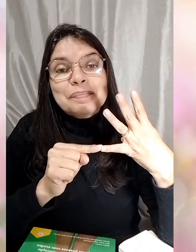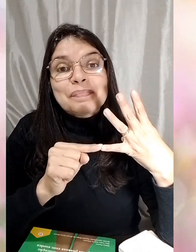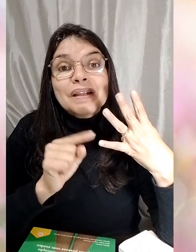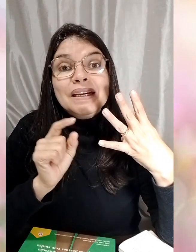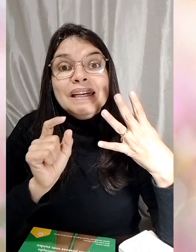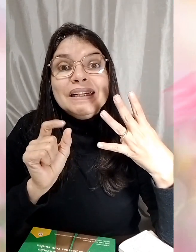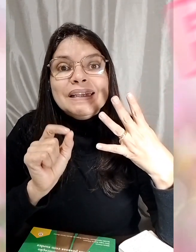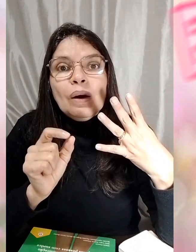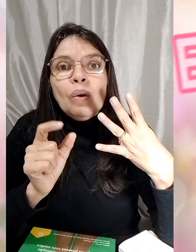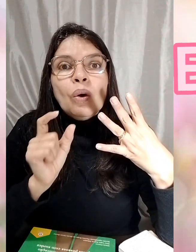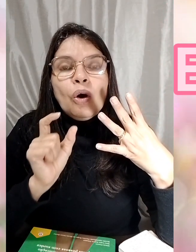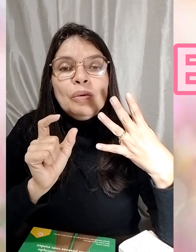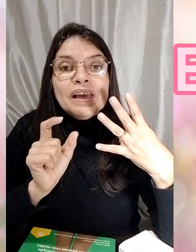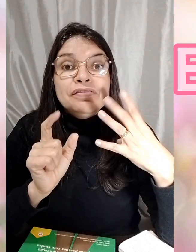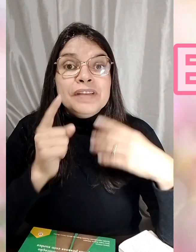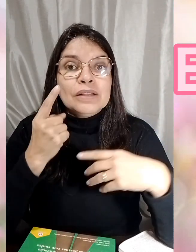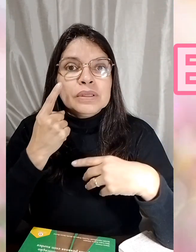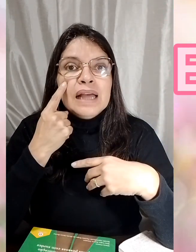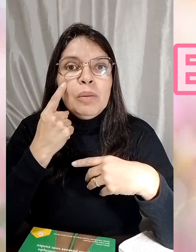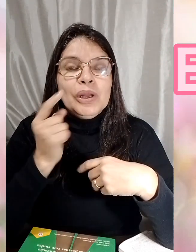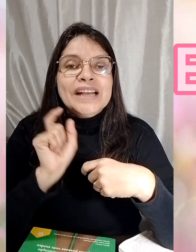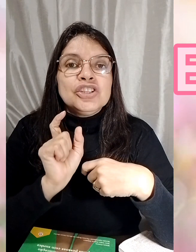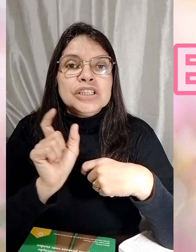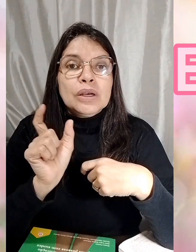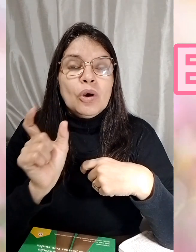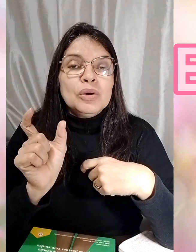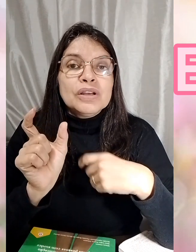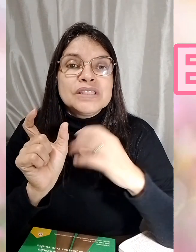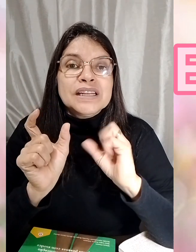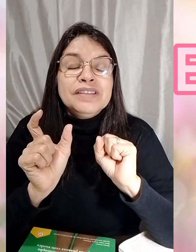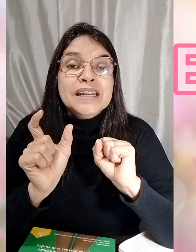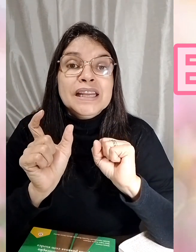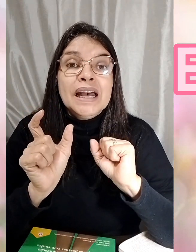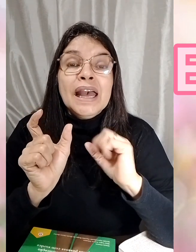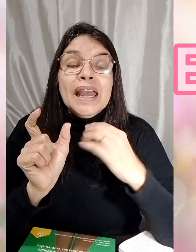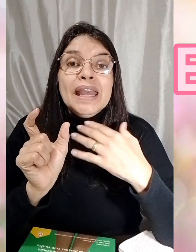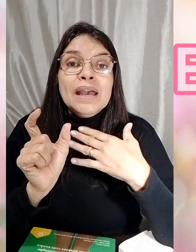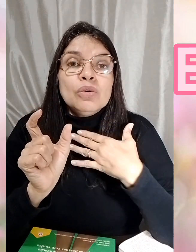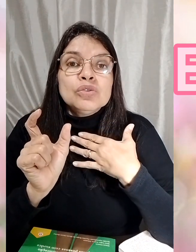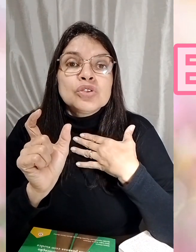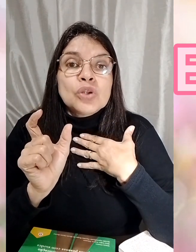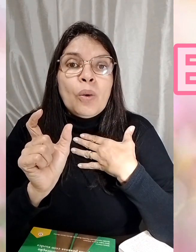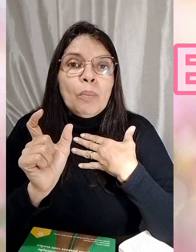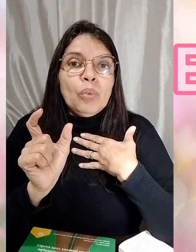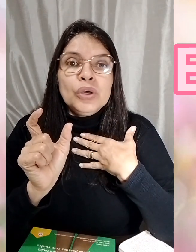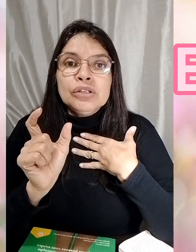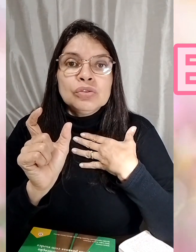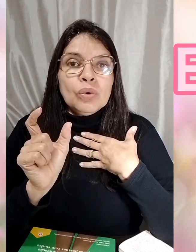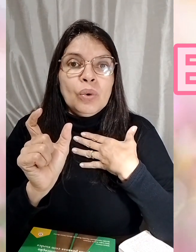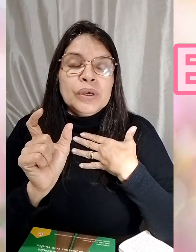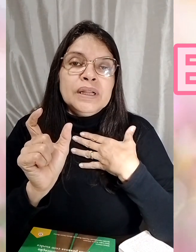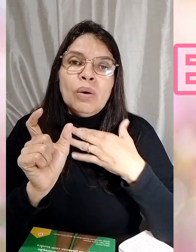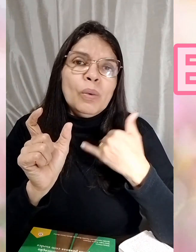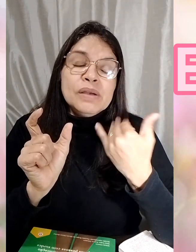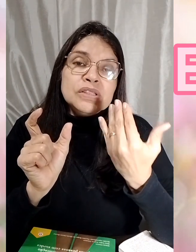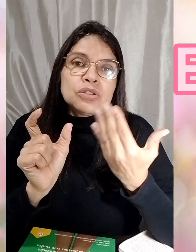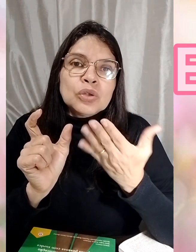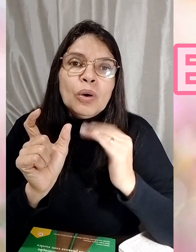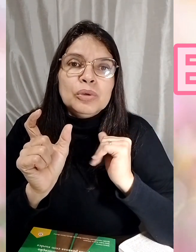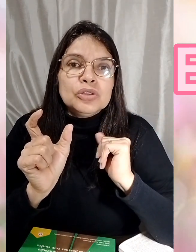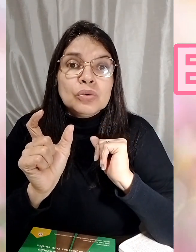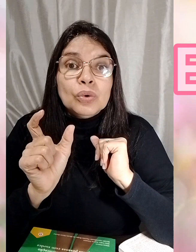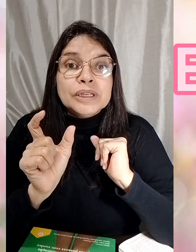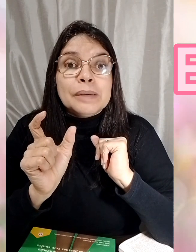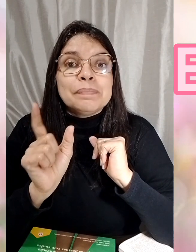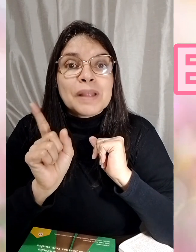palavra. Então, como que é feito? Dá uma olhadinha como que eu escreveria eu sou muito gorda ou eu